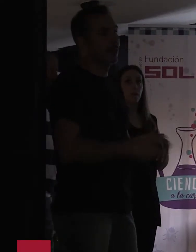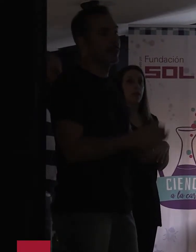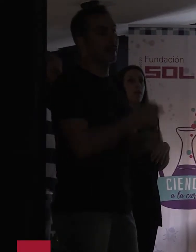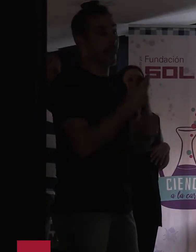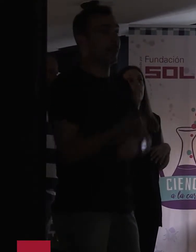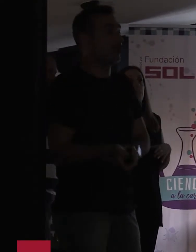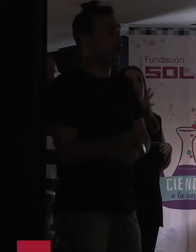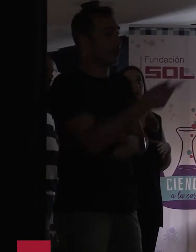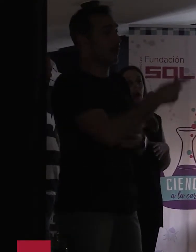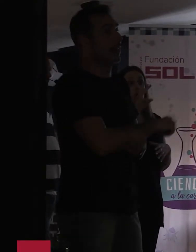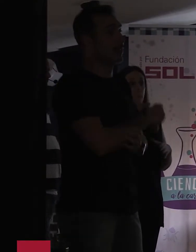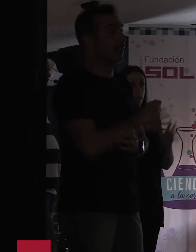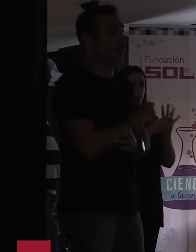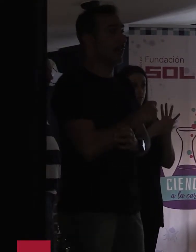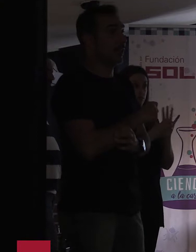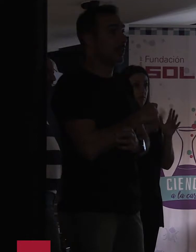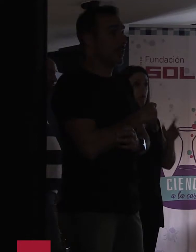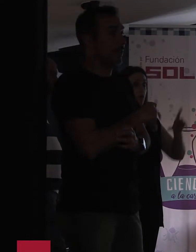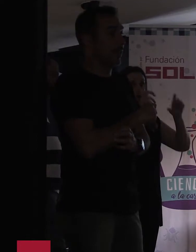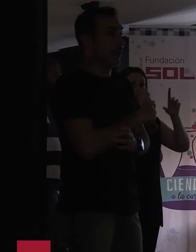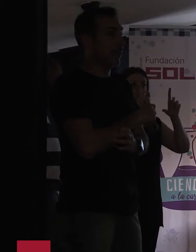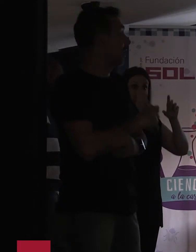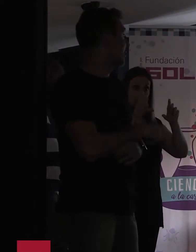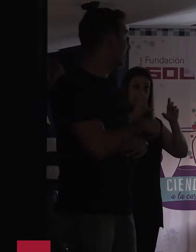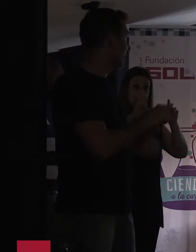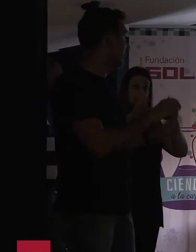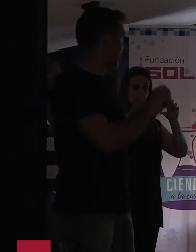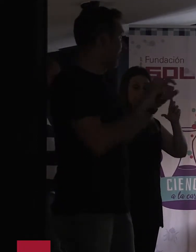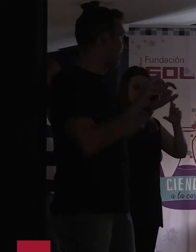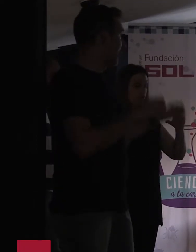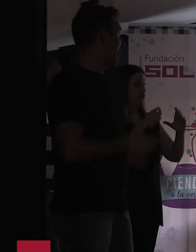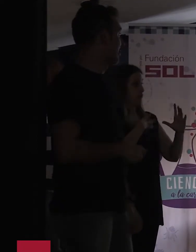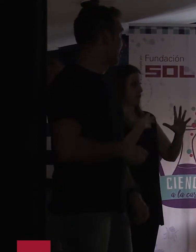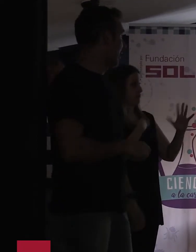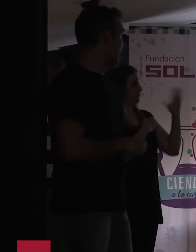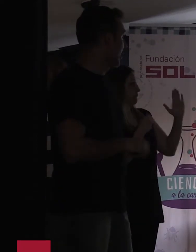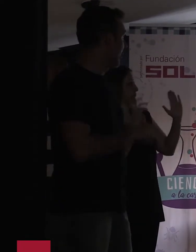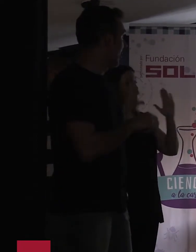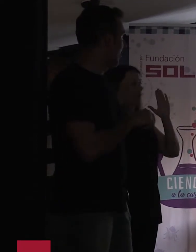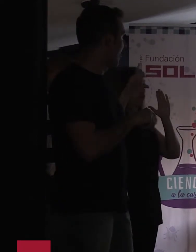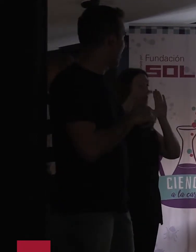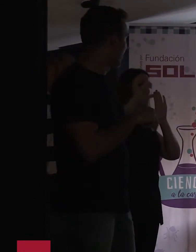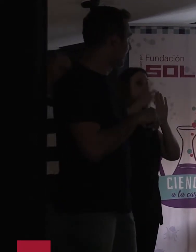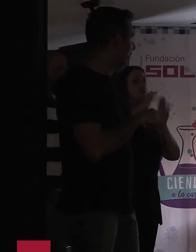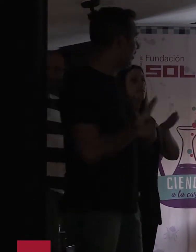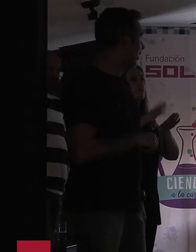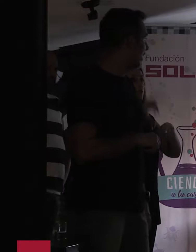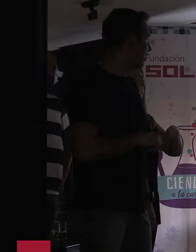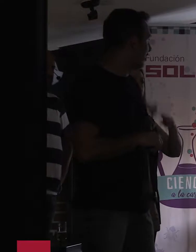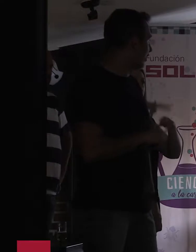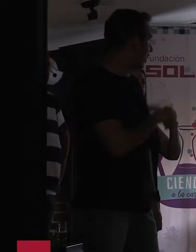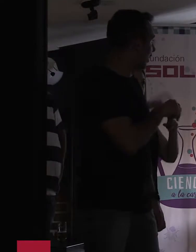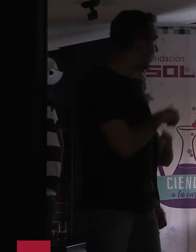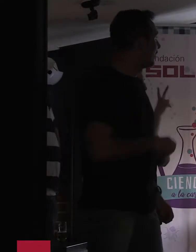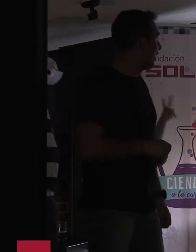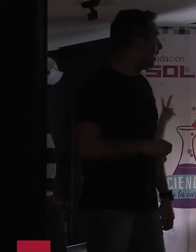instalar la aplicación, haceros una foto con el cartel de las charlas, ponéis el hashtag de Pine19es,